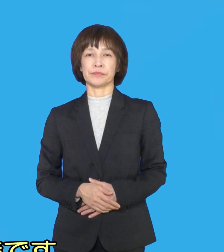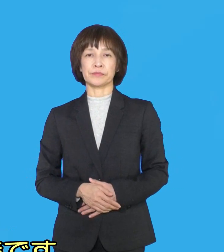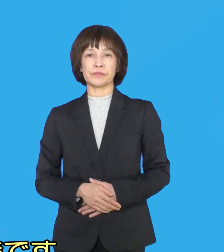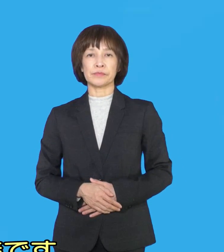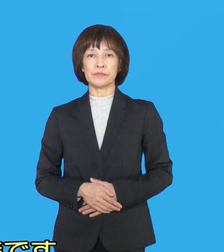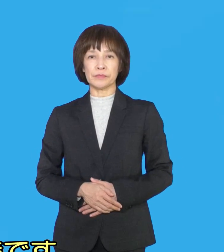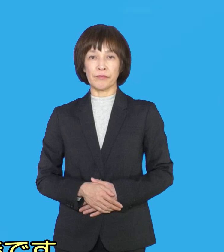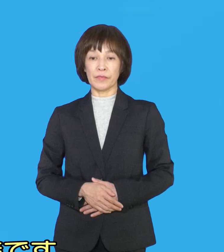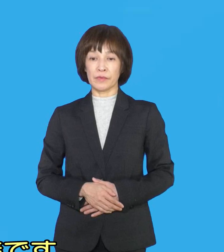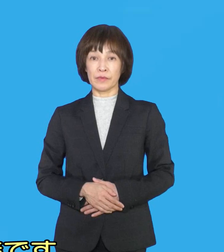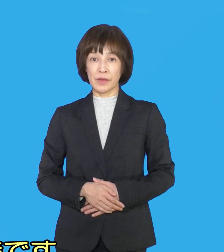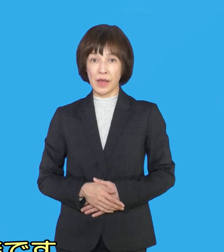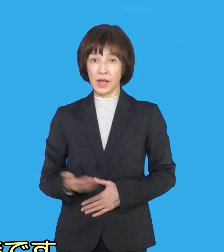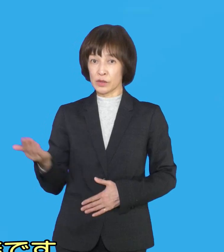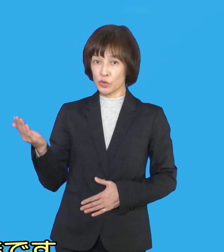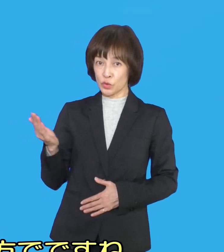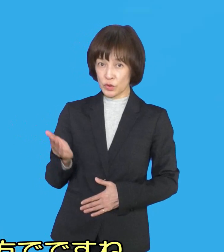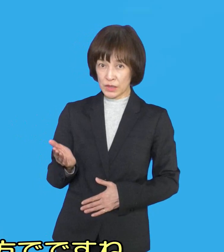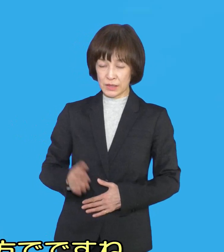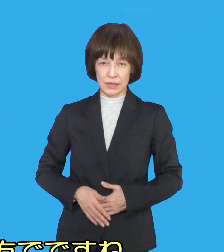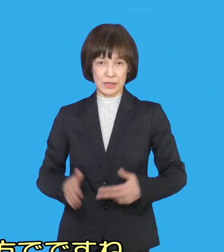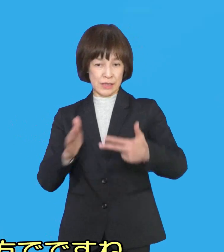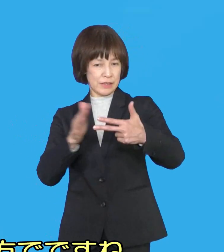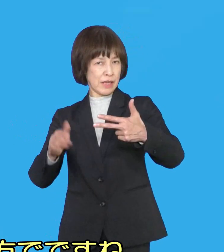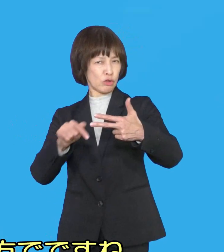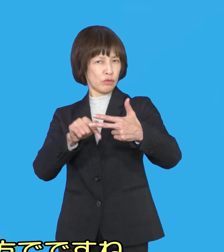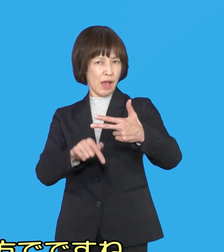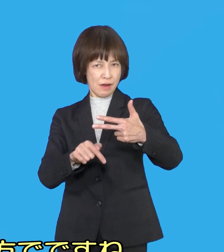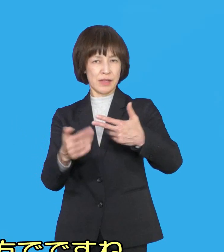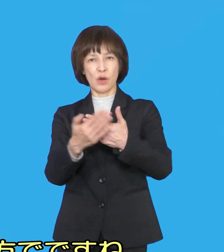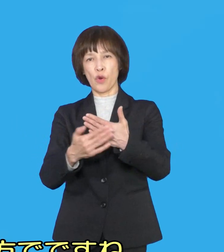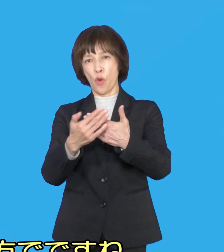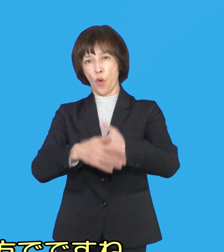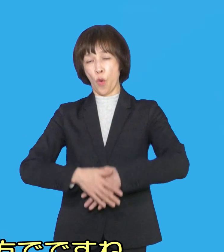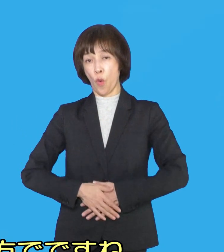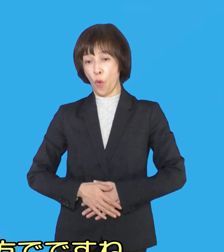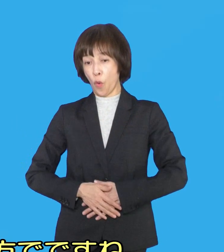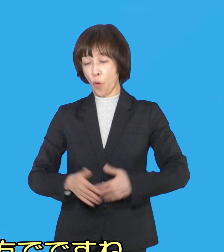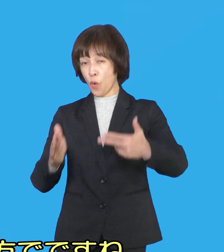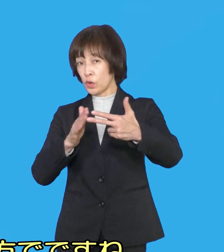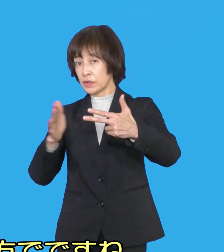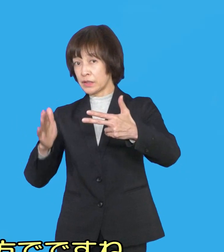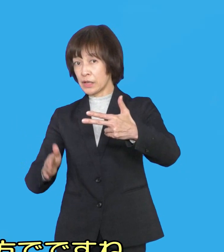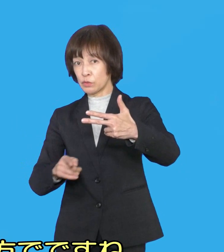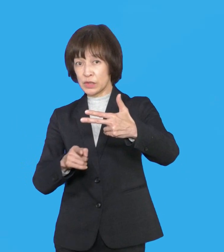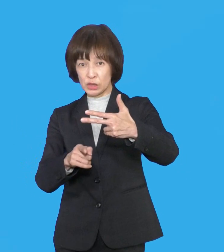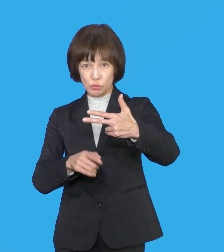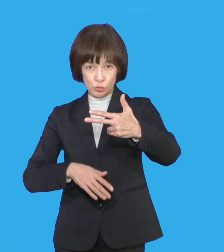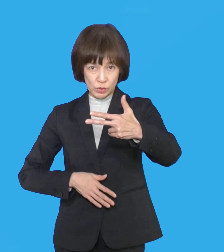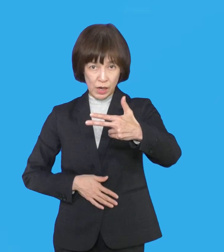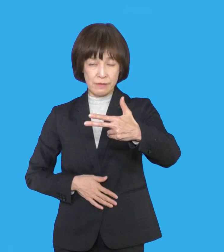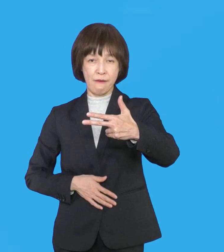して施設内での療養です。こちらも今施設にいらっしゃる方でですね、